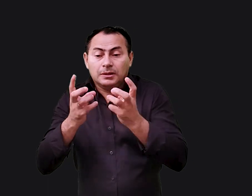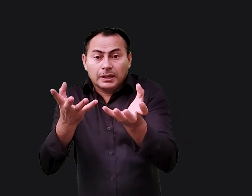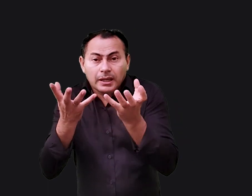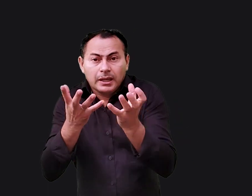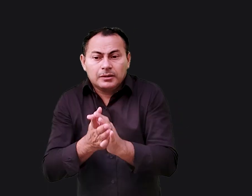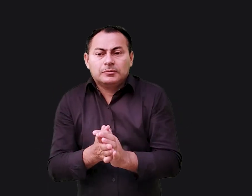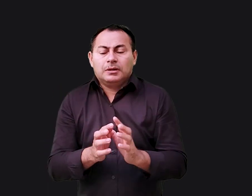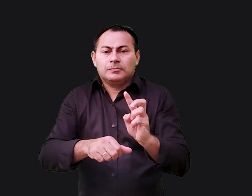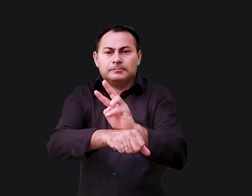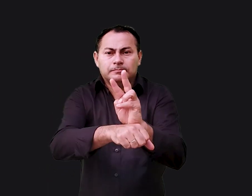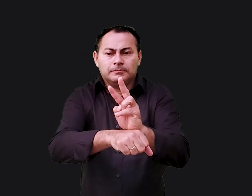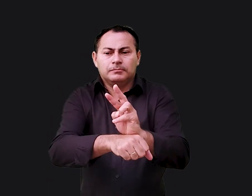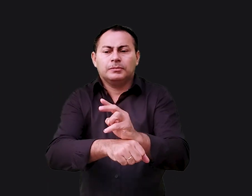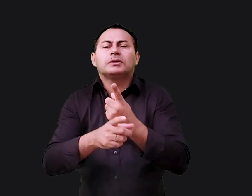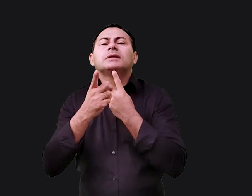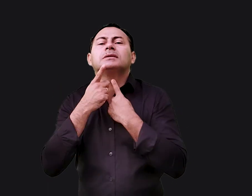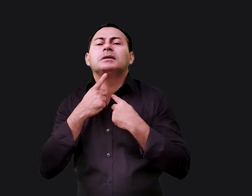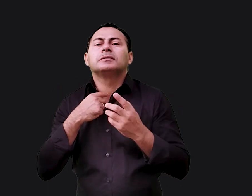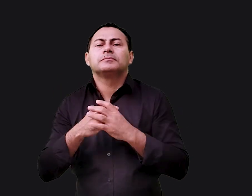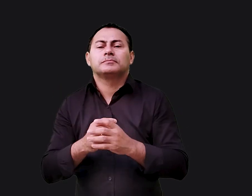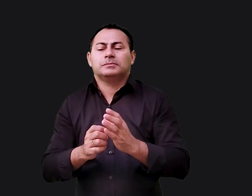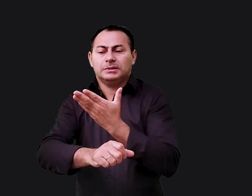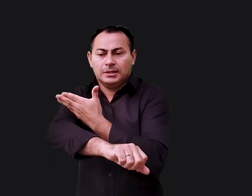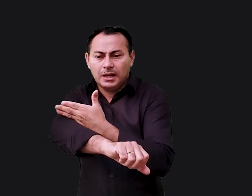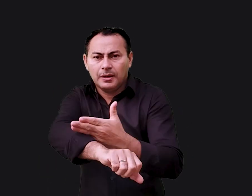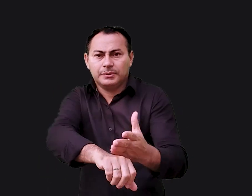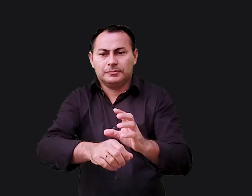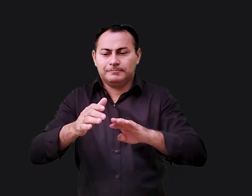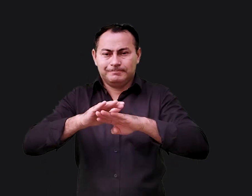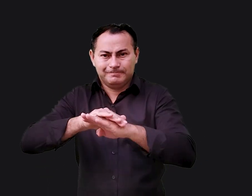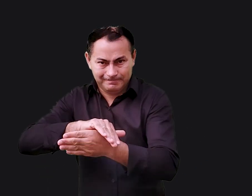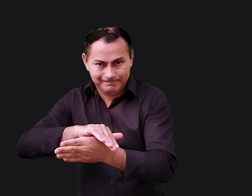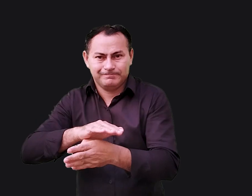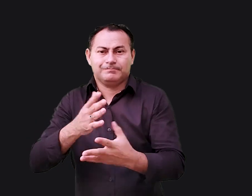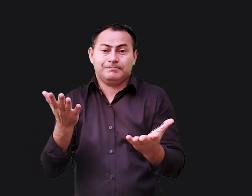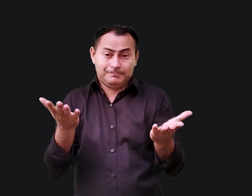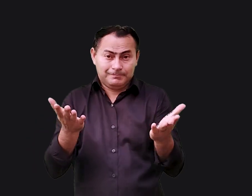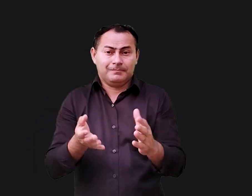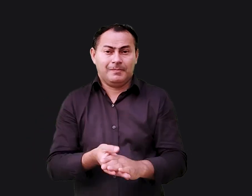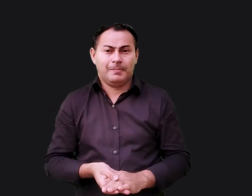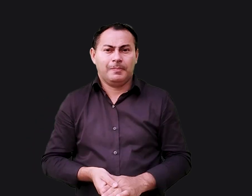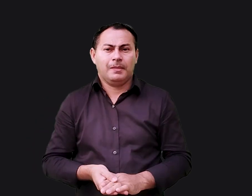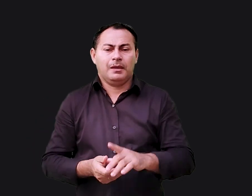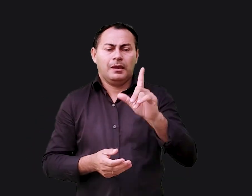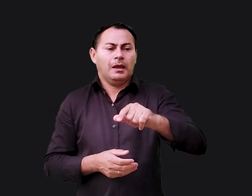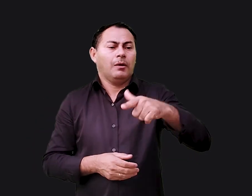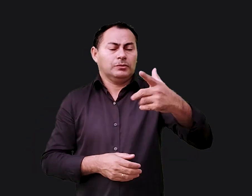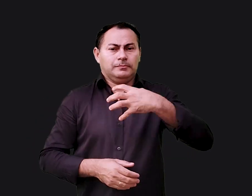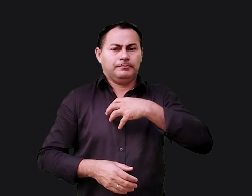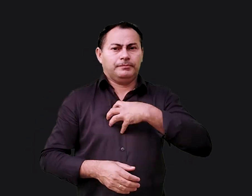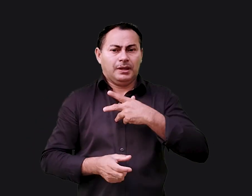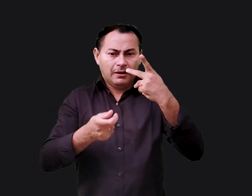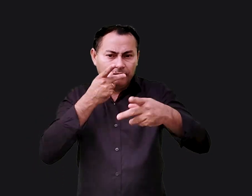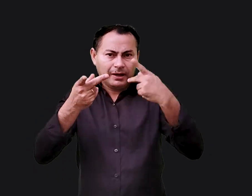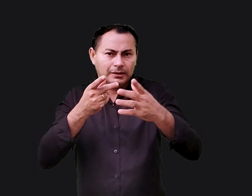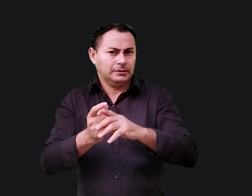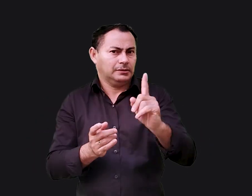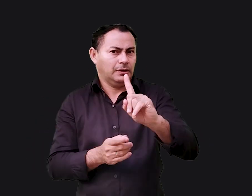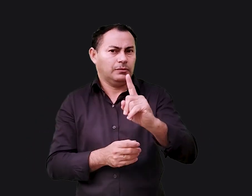compulsões e obsessões e são controlados por desejos hábitos e vícios essa é outra maneira de